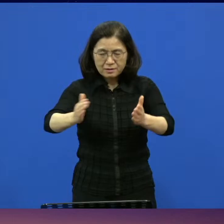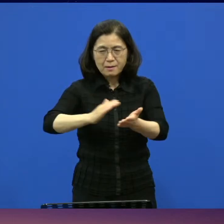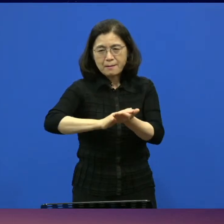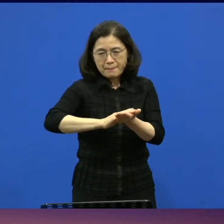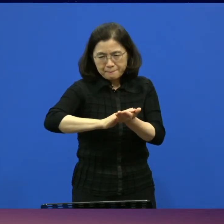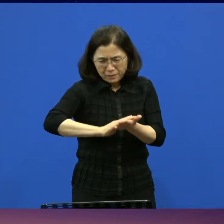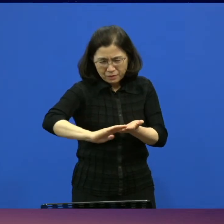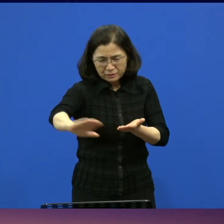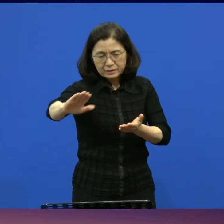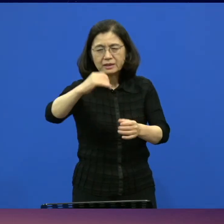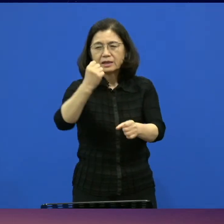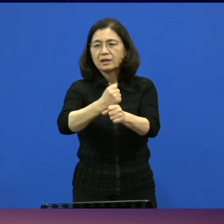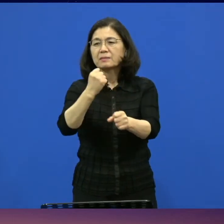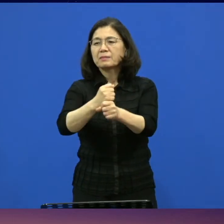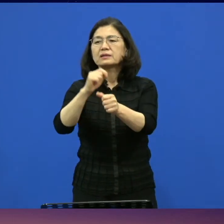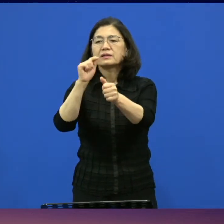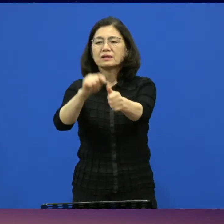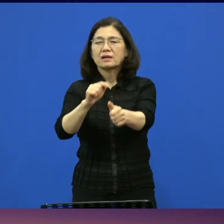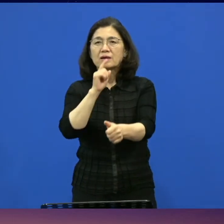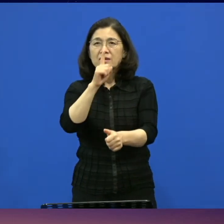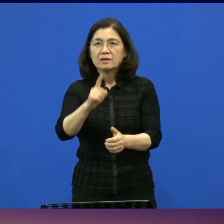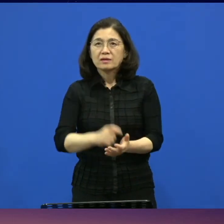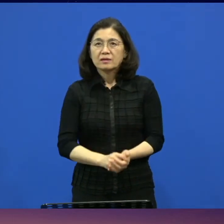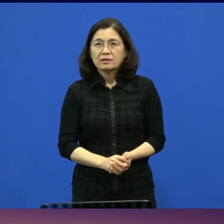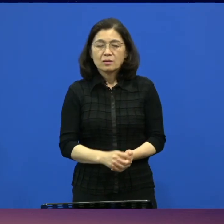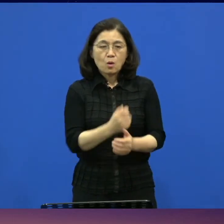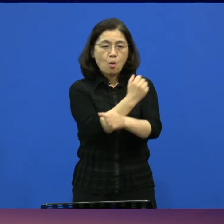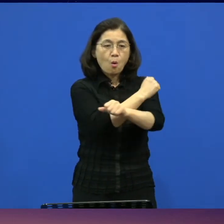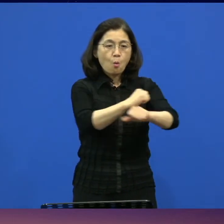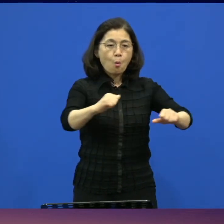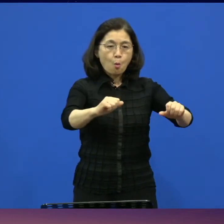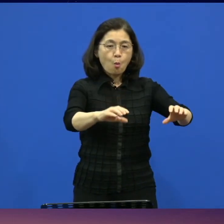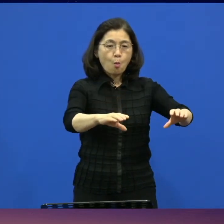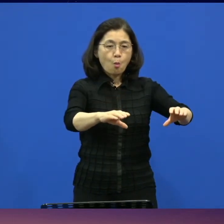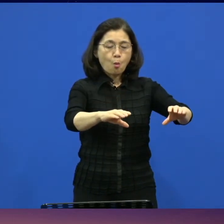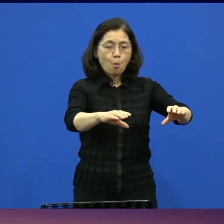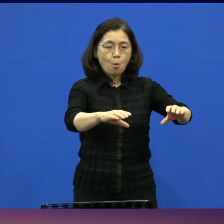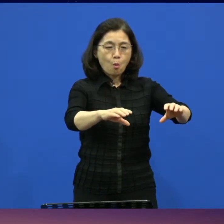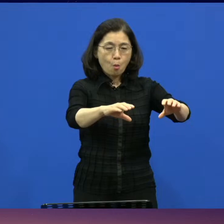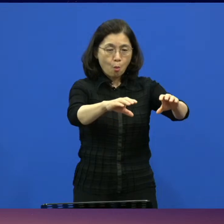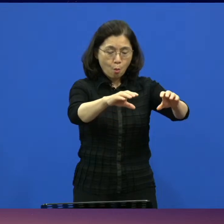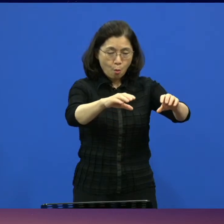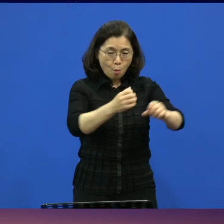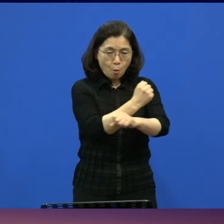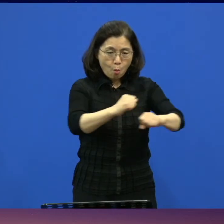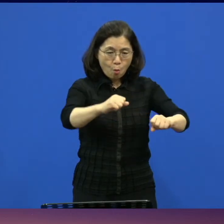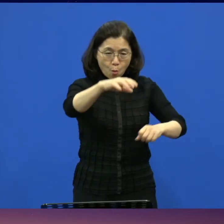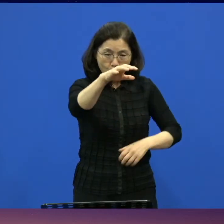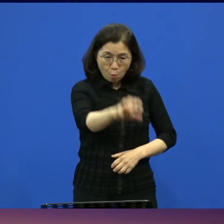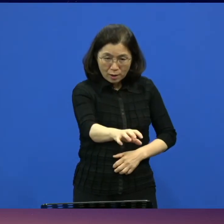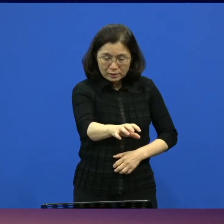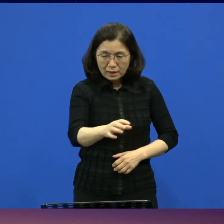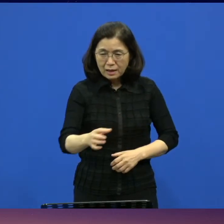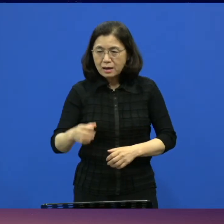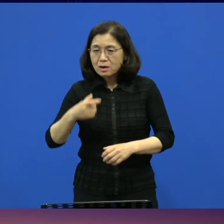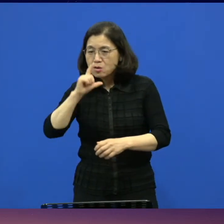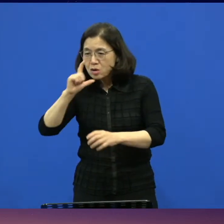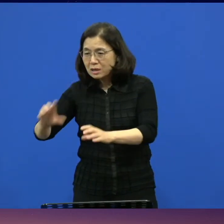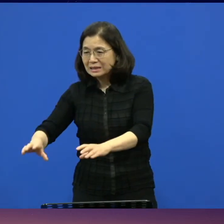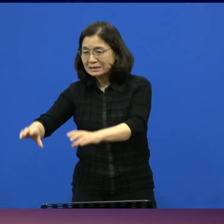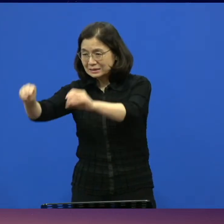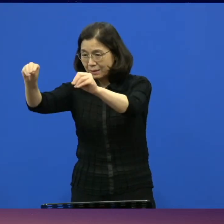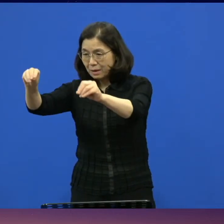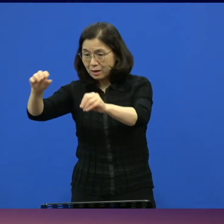자, 여러분, 이 광야와 사막은 어떤 것이죠? 광야와 사막은 길이 없는 곳입니다. 길이 없어요.